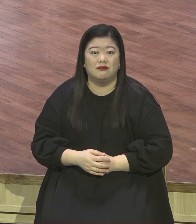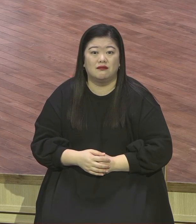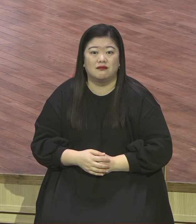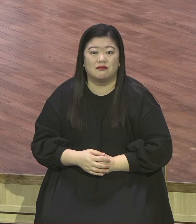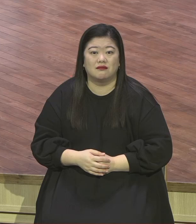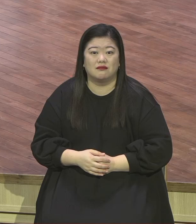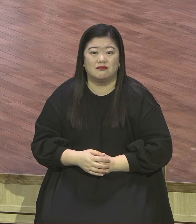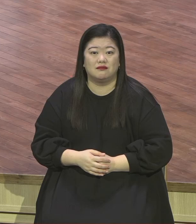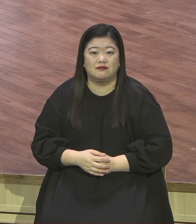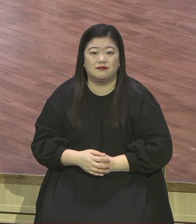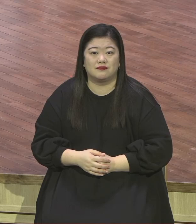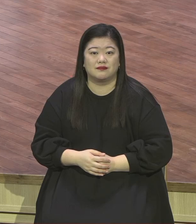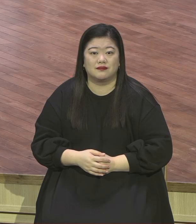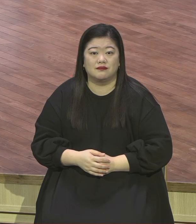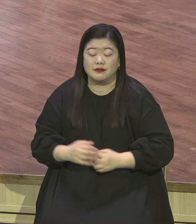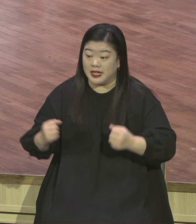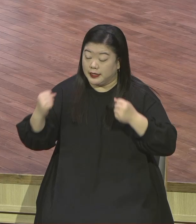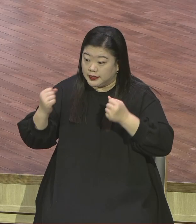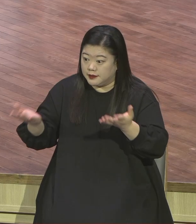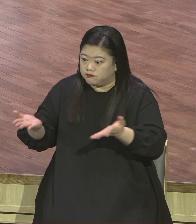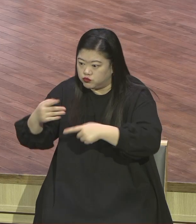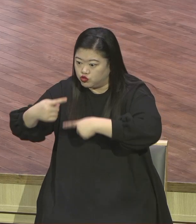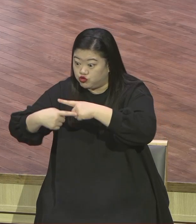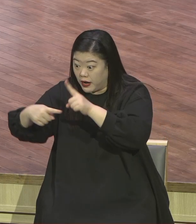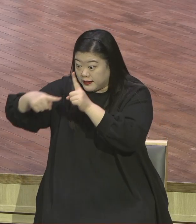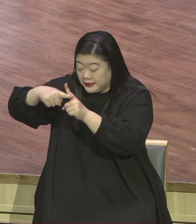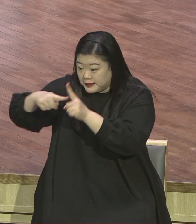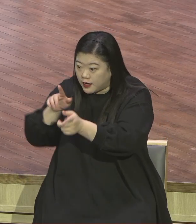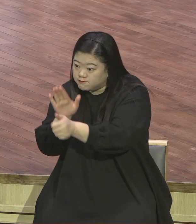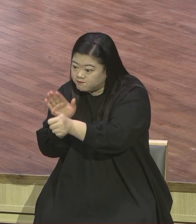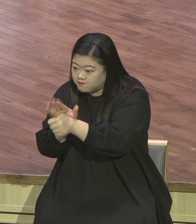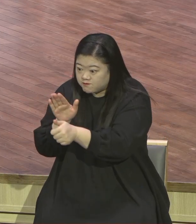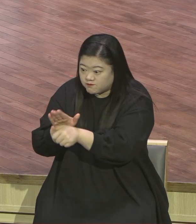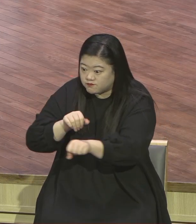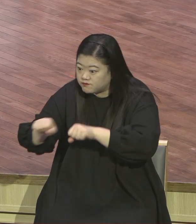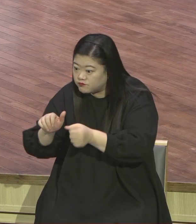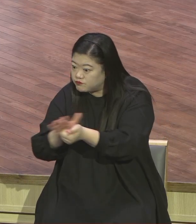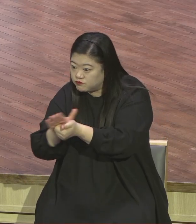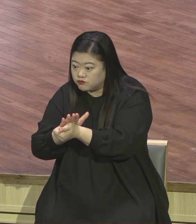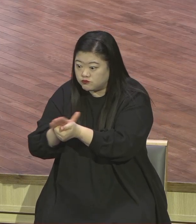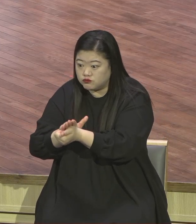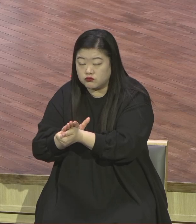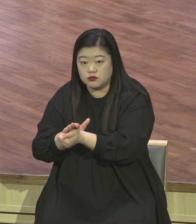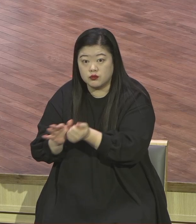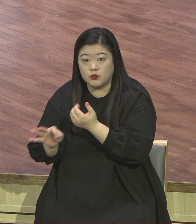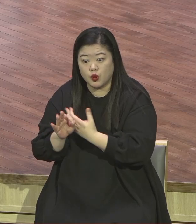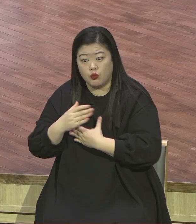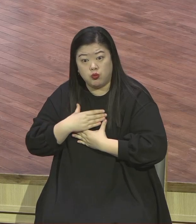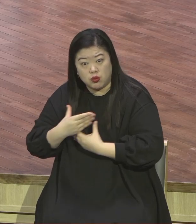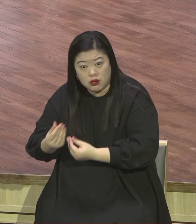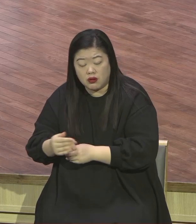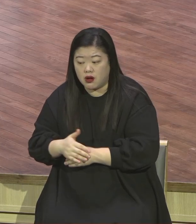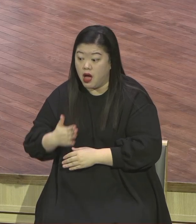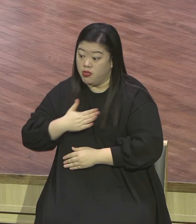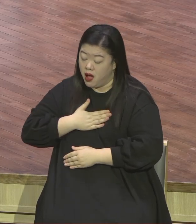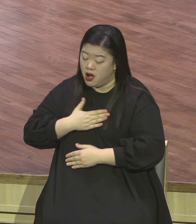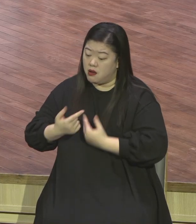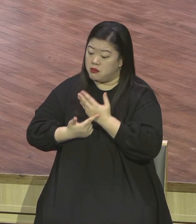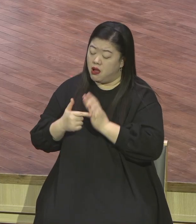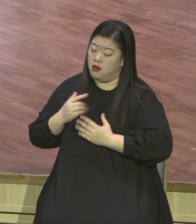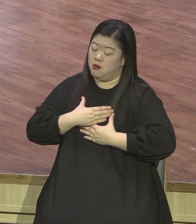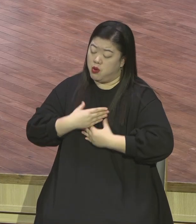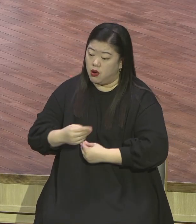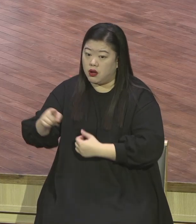생신하고 격려하고 위로하고 힘든데 뭐 힘들어요 니 죽고 나 죽고 다 좋지 말할 사람도 행복하고 더는 사람도 행복하고